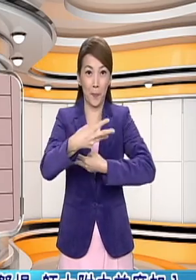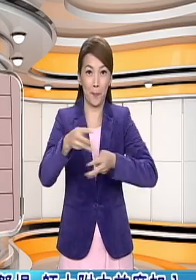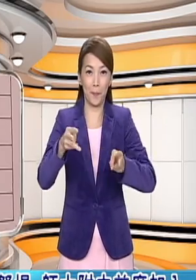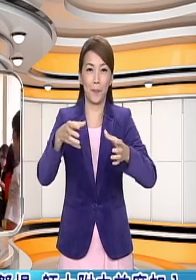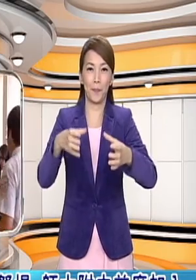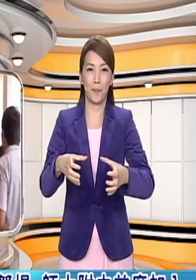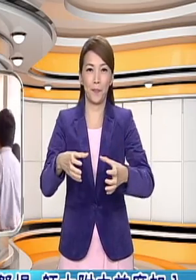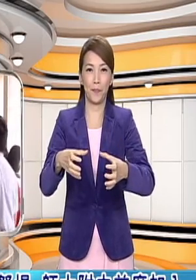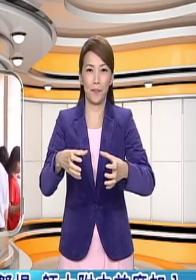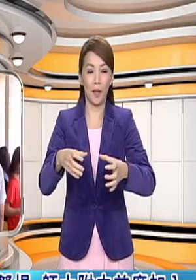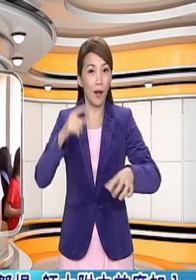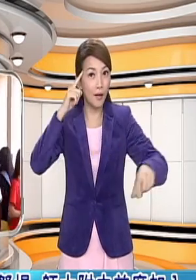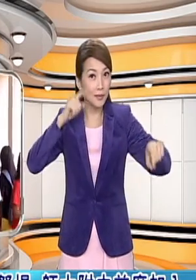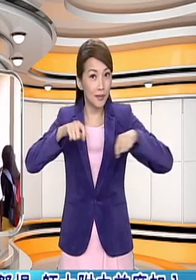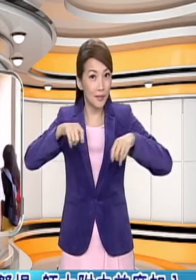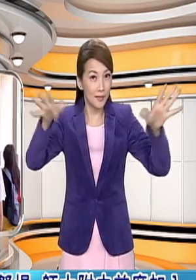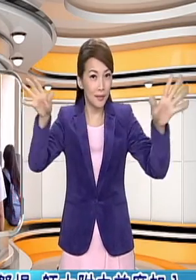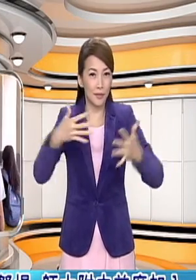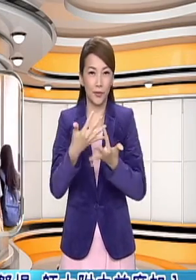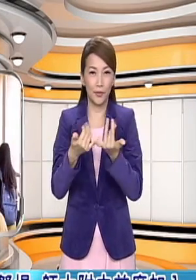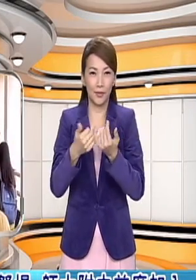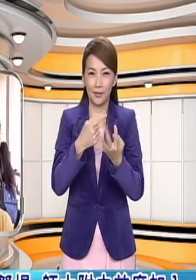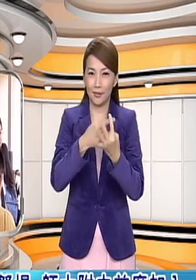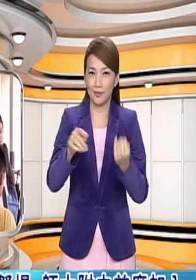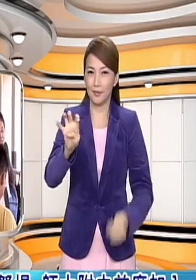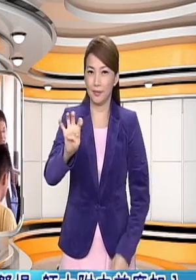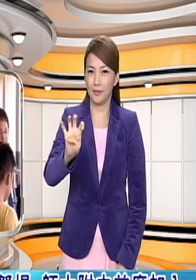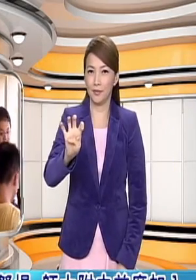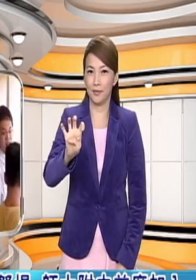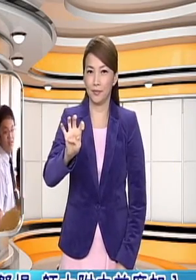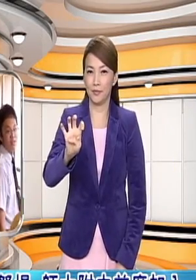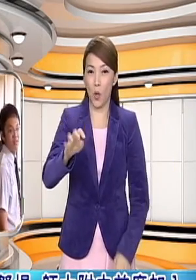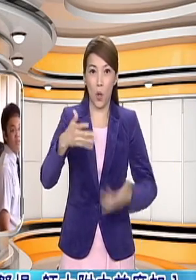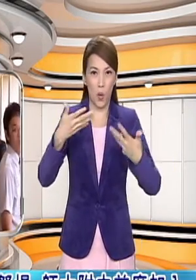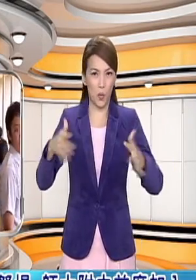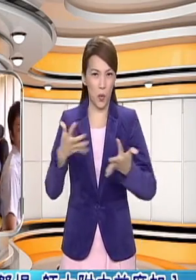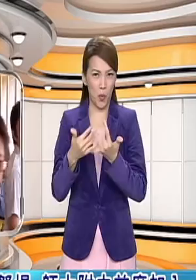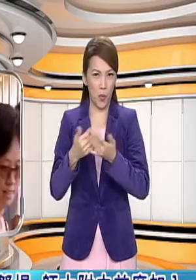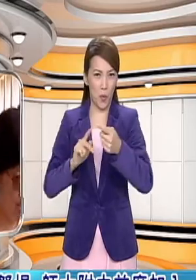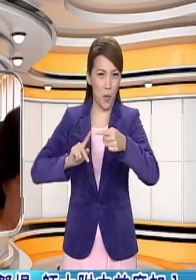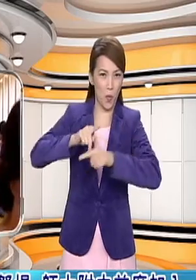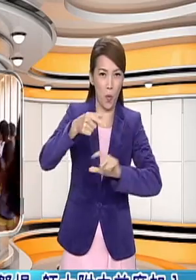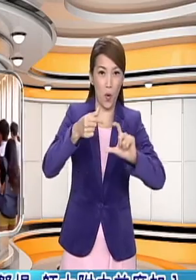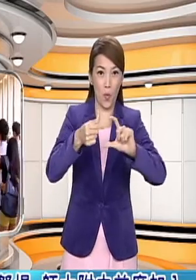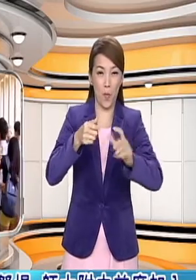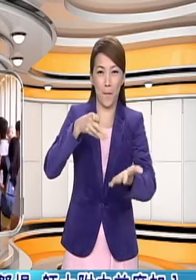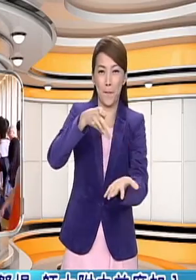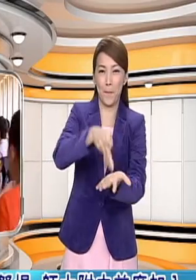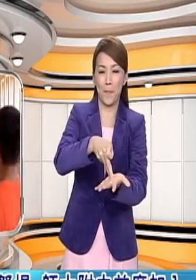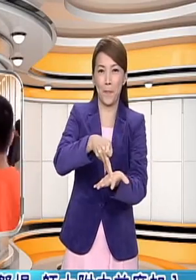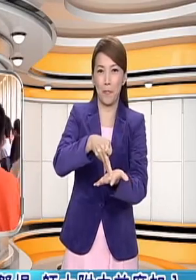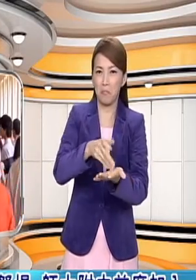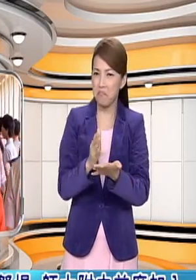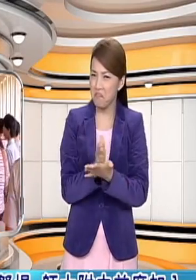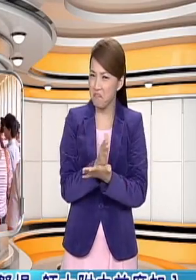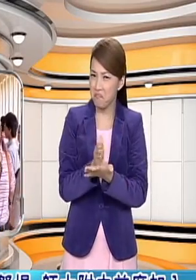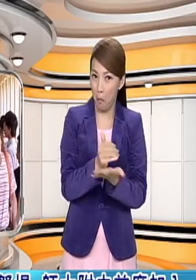要招收40名的学生，而有不少学生是跨区报考，预估录取